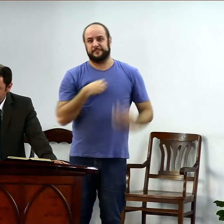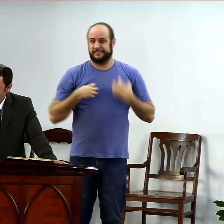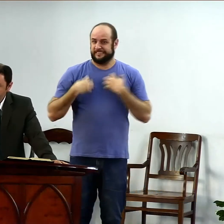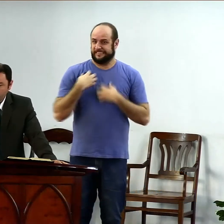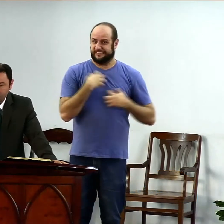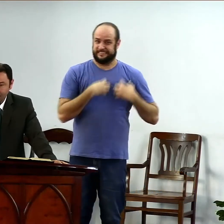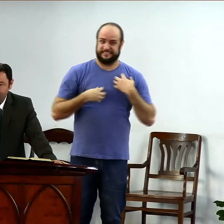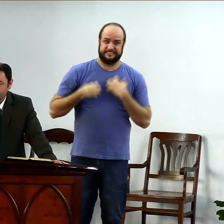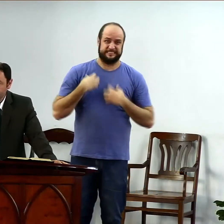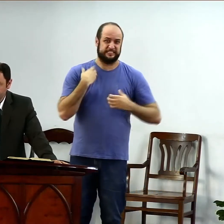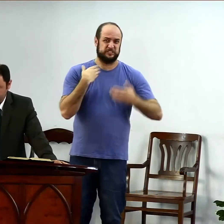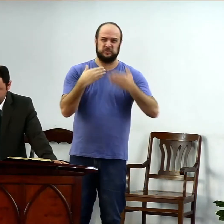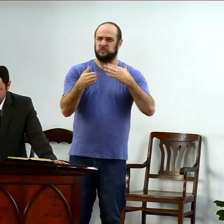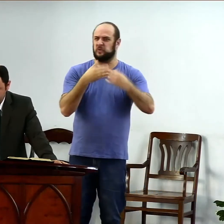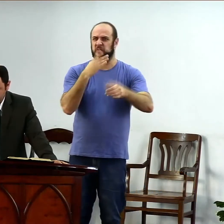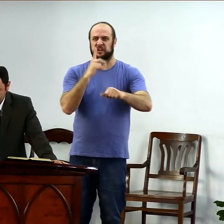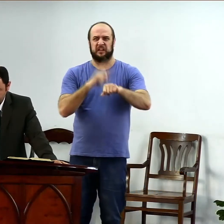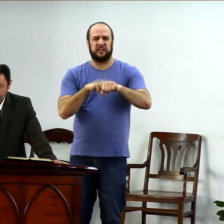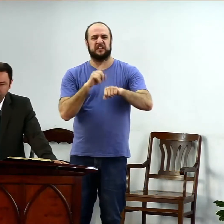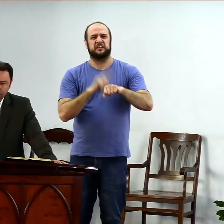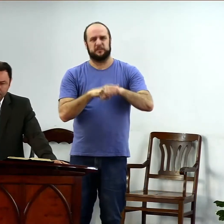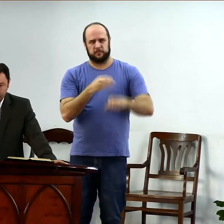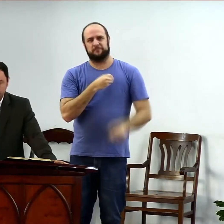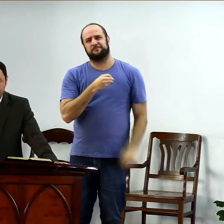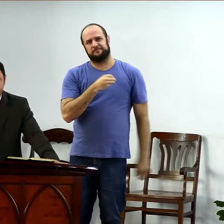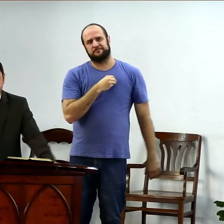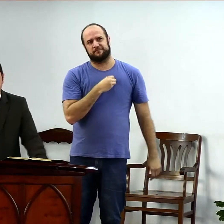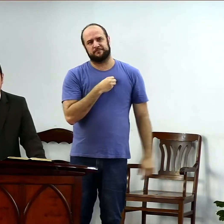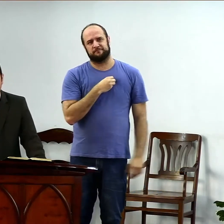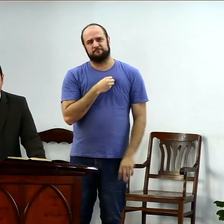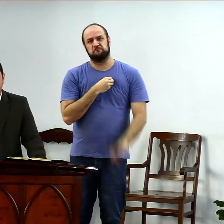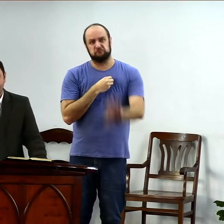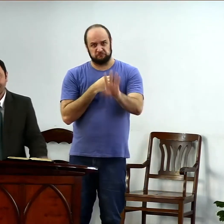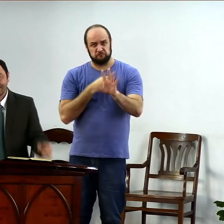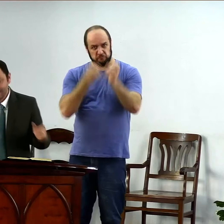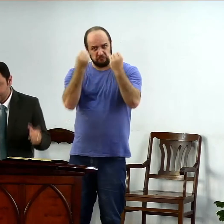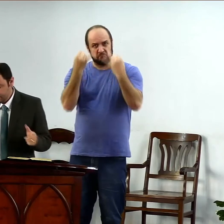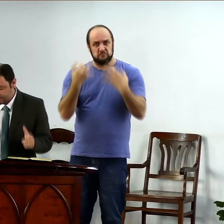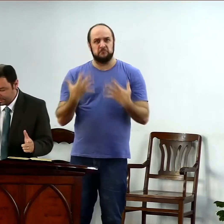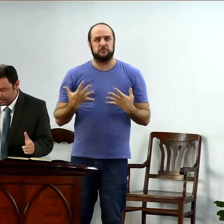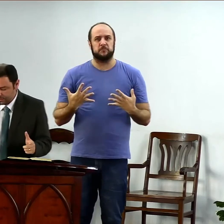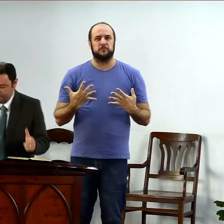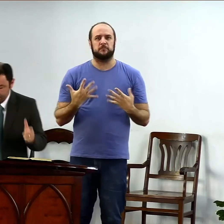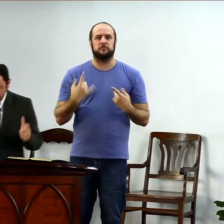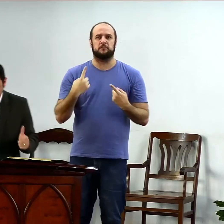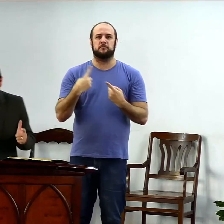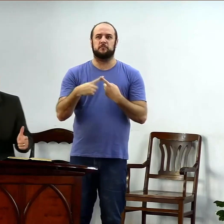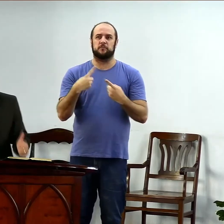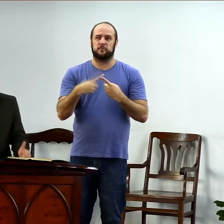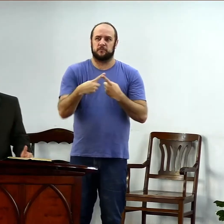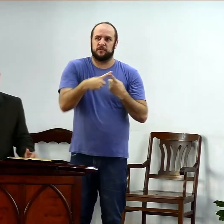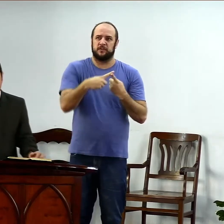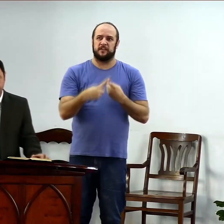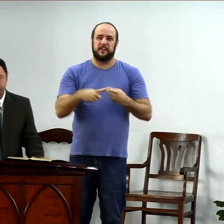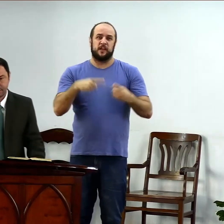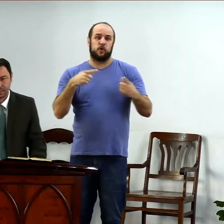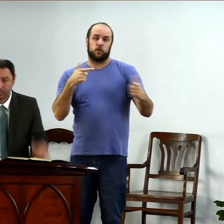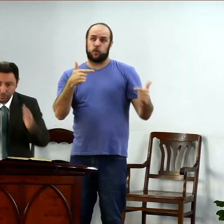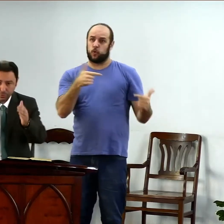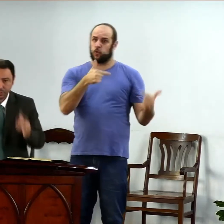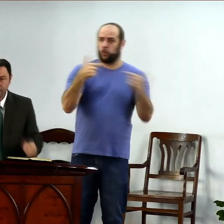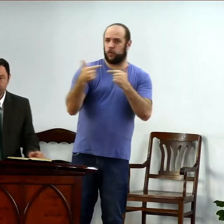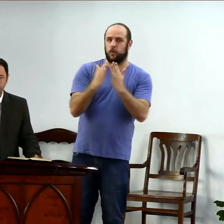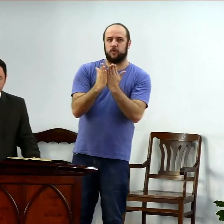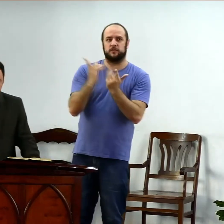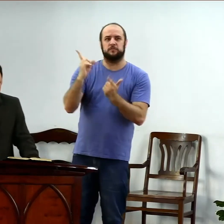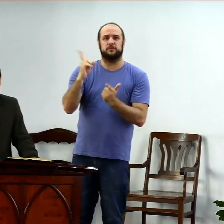é, em qualquer tempo, pecado. Sabe por quê? Porque transgride prescrições bíblicas. E